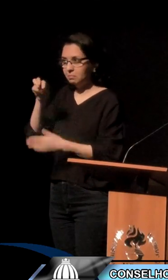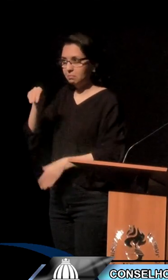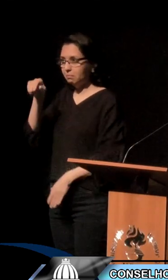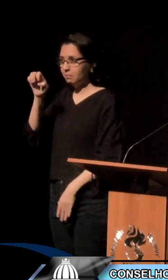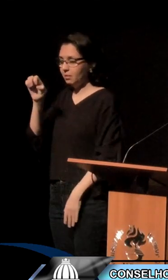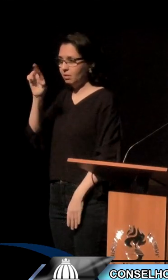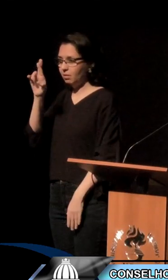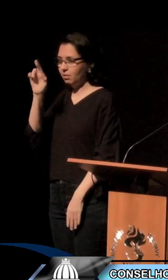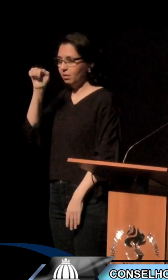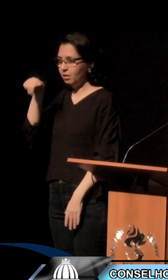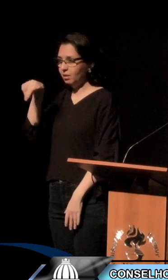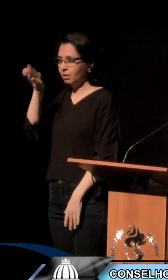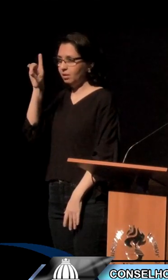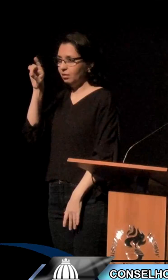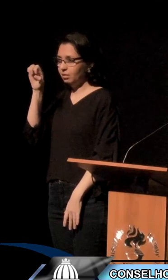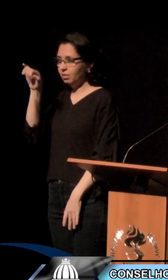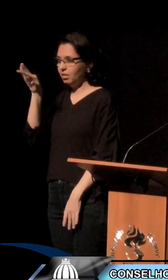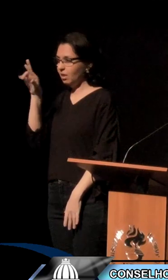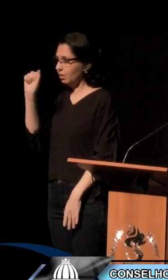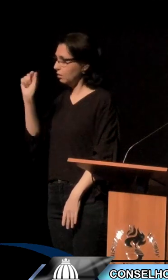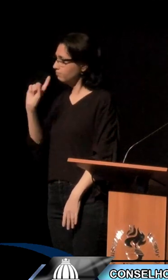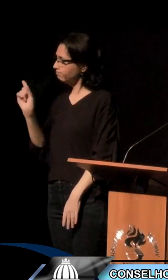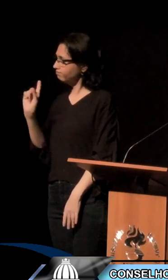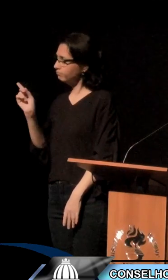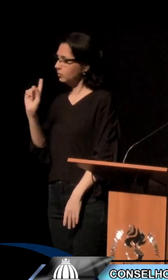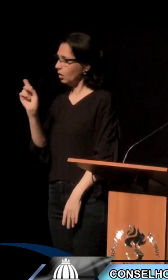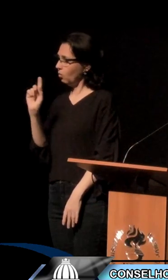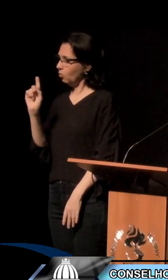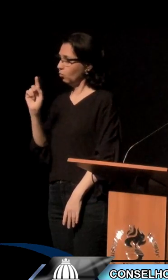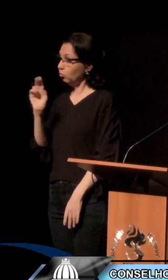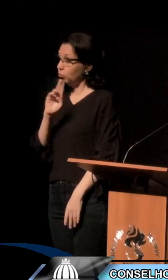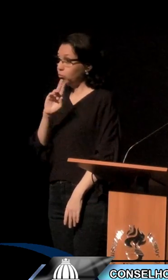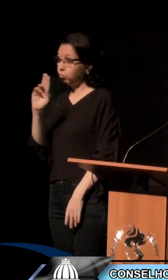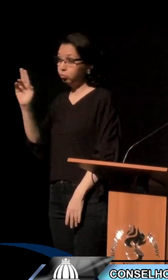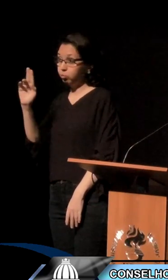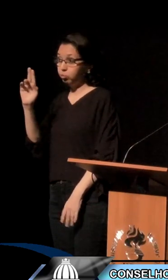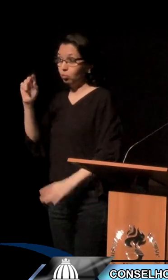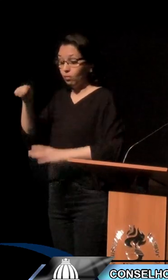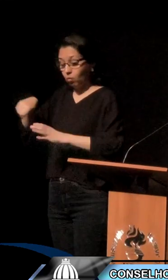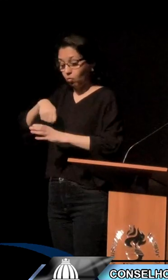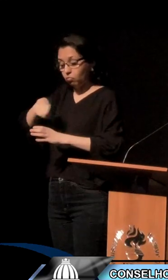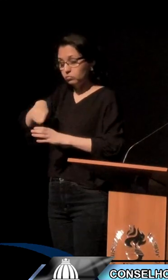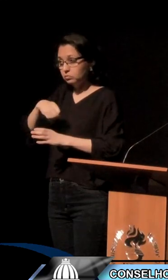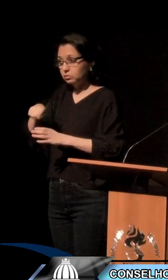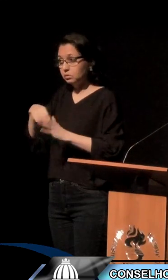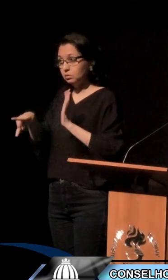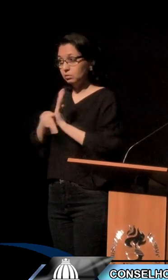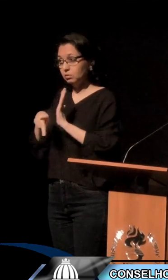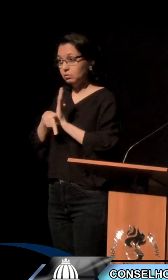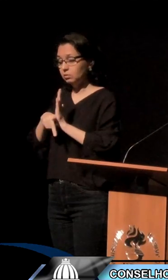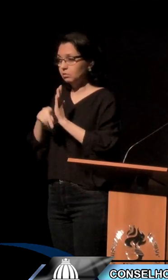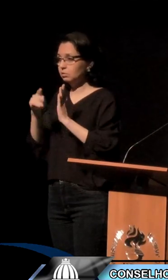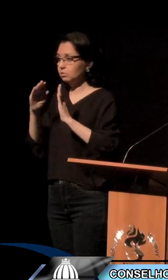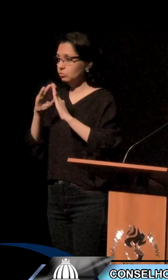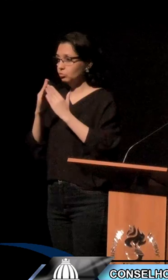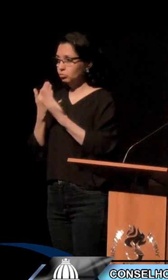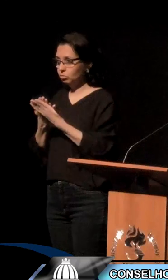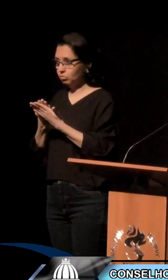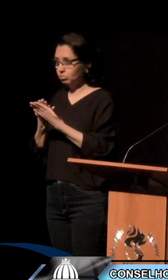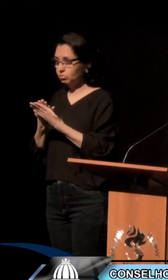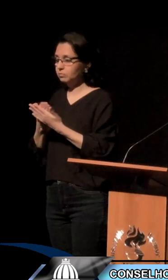nutricionista seja importante para aplicação do programa não tem nem merendeira nem manipuladora é